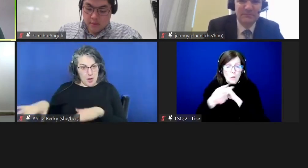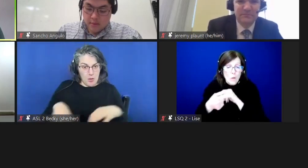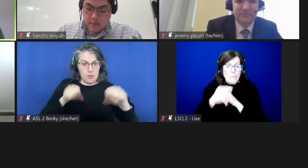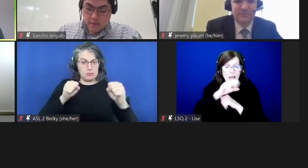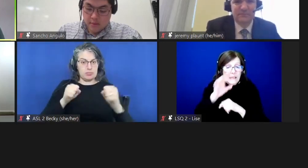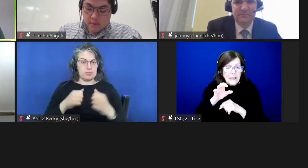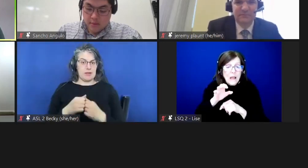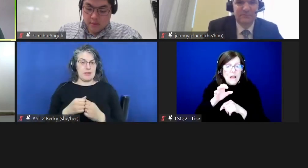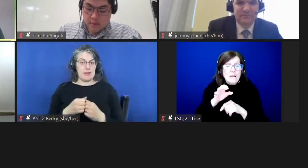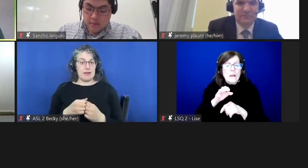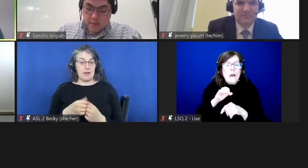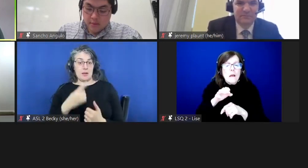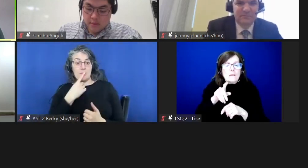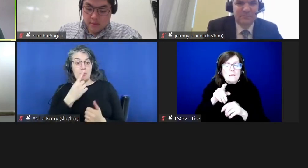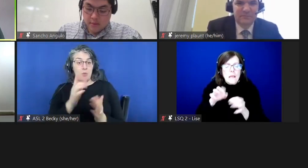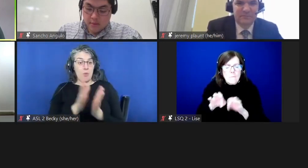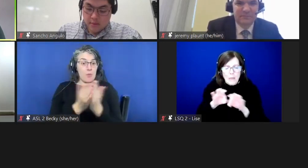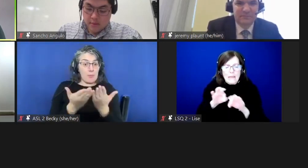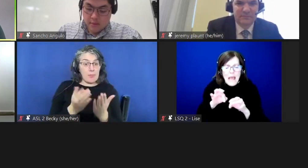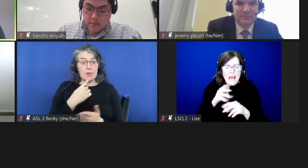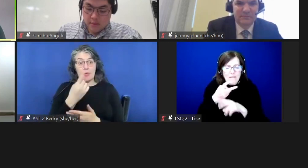pas,